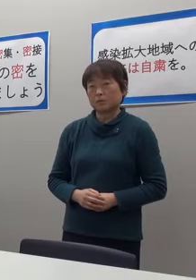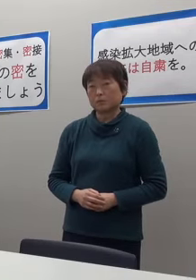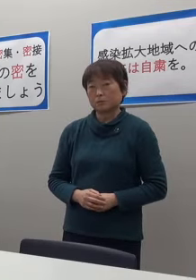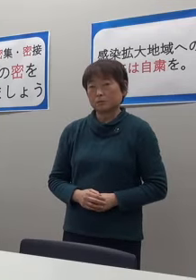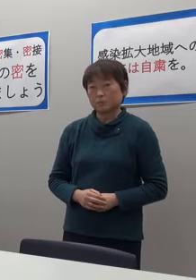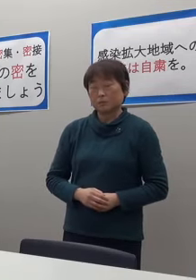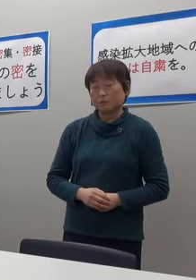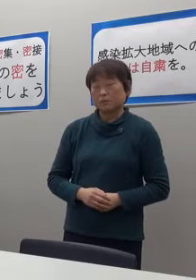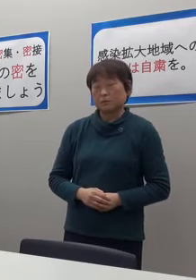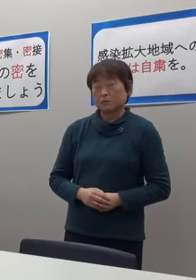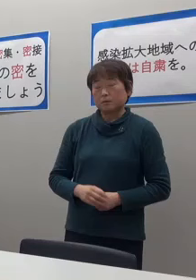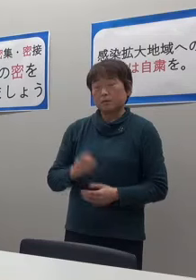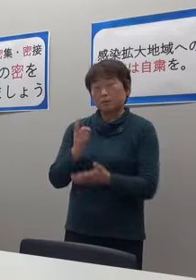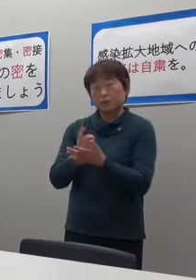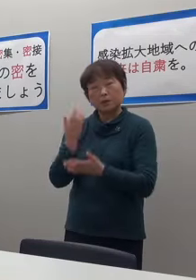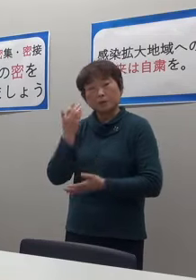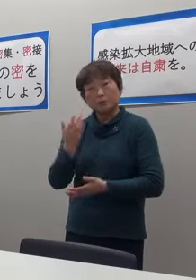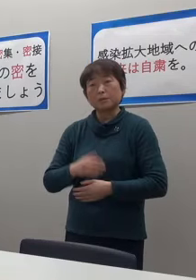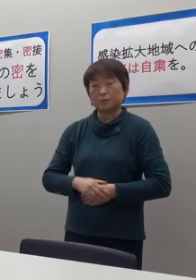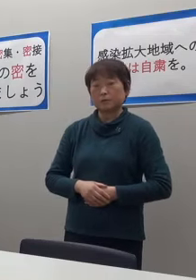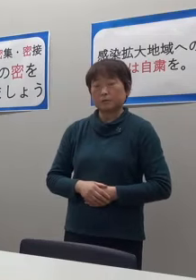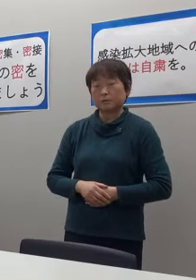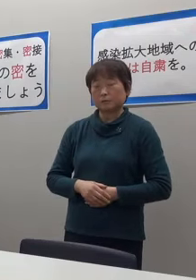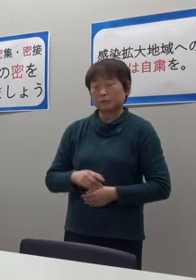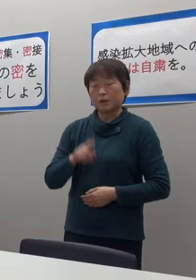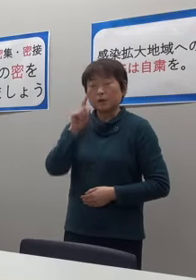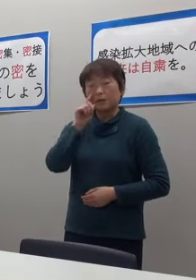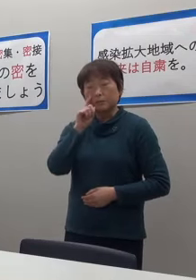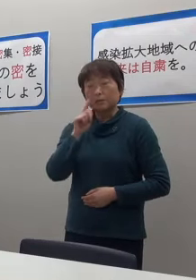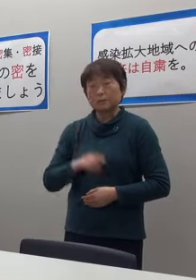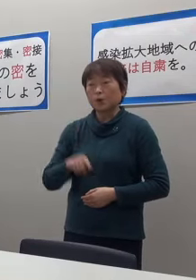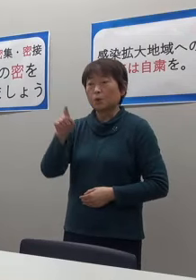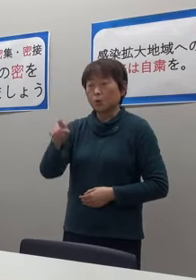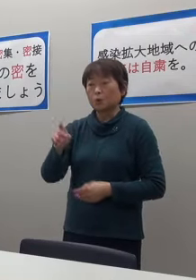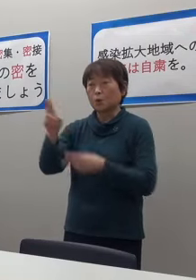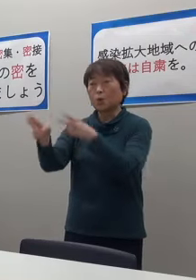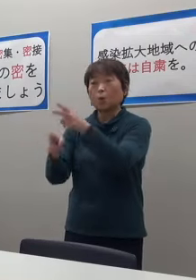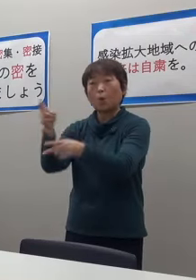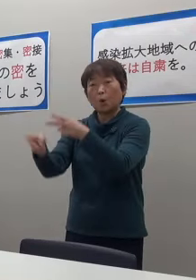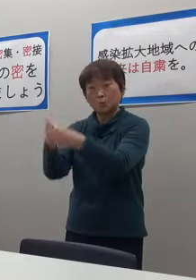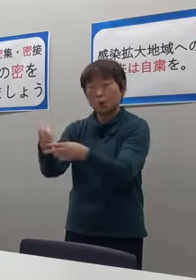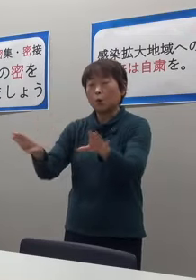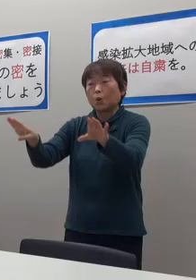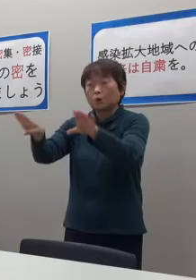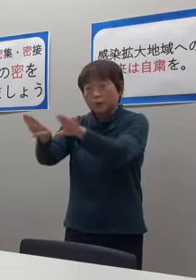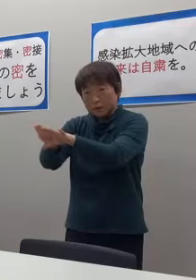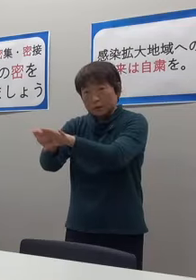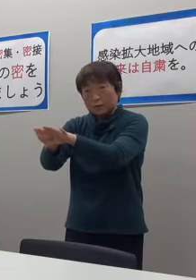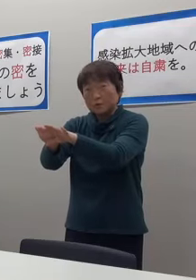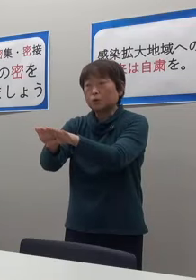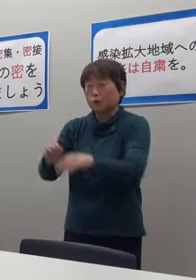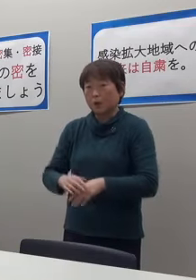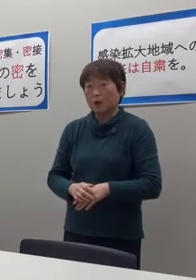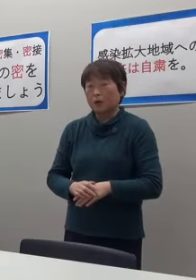それからすいません、念のための確認なんですが、この工場の操業を停止したのは3年目のまた14日判明しているんですが、